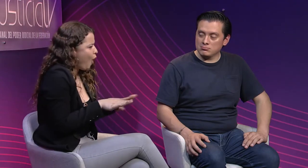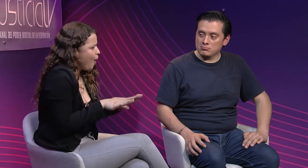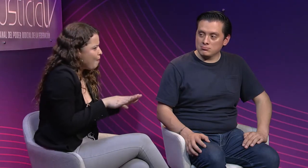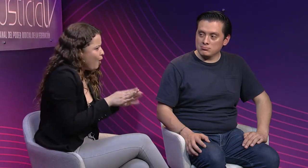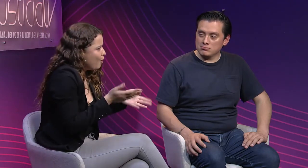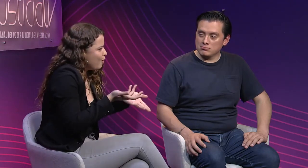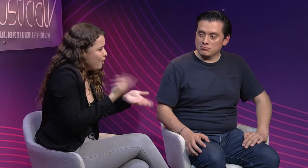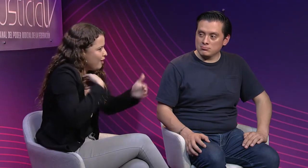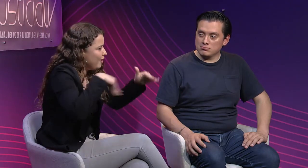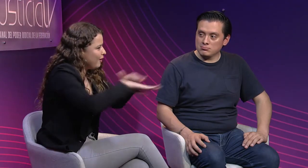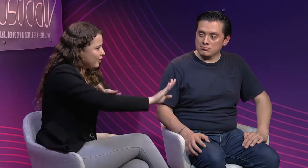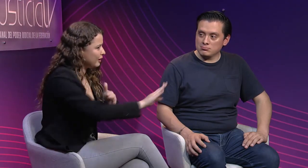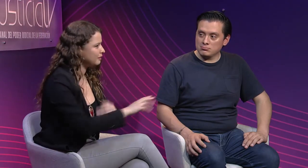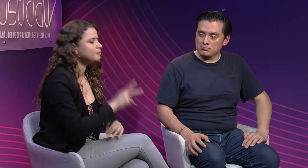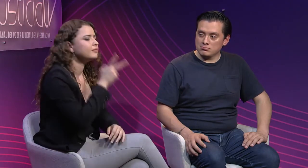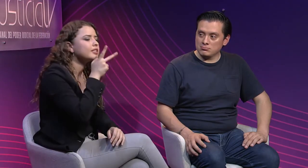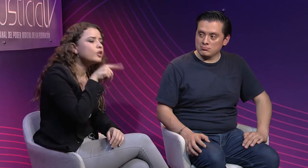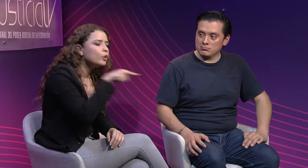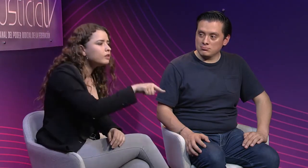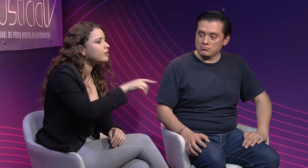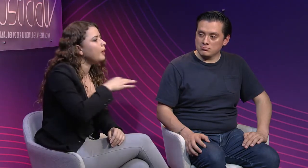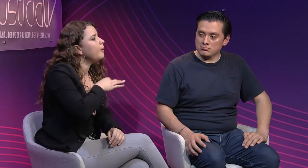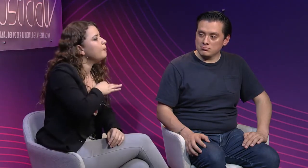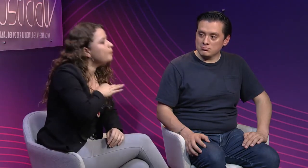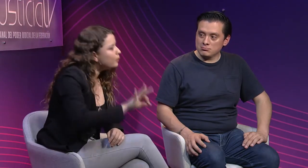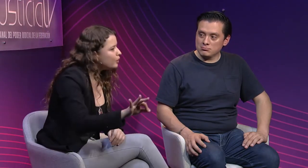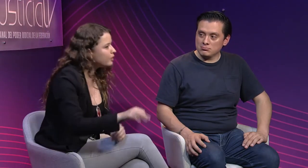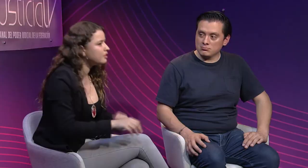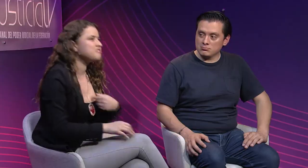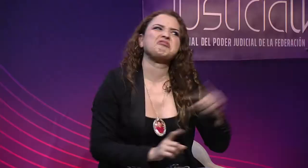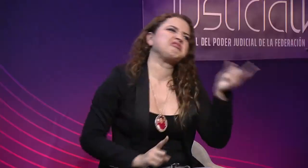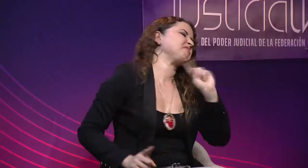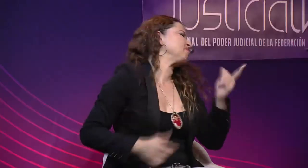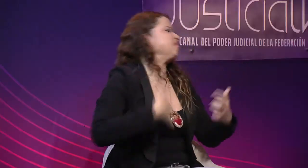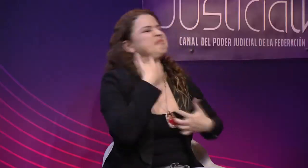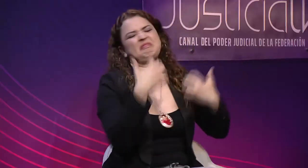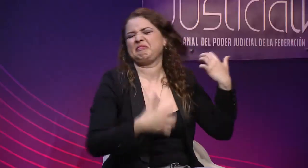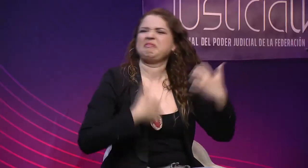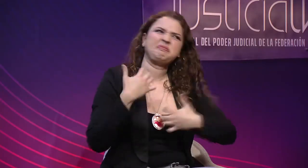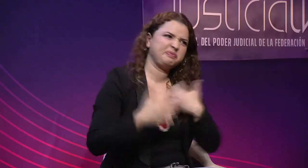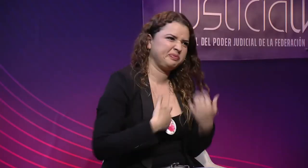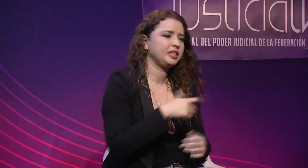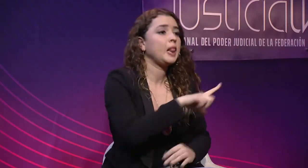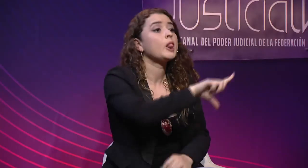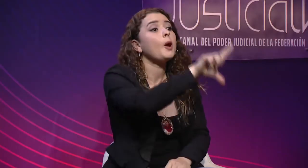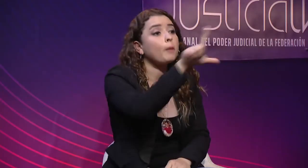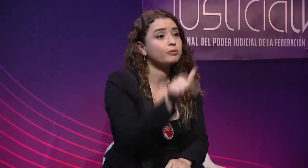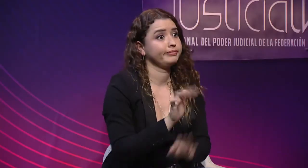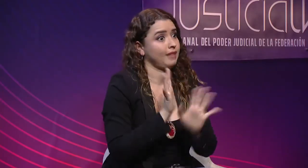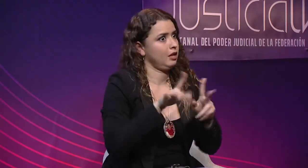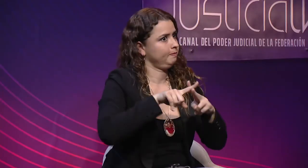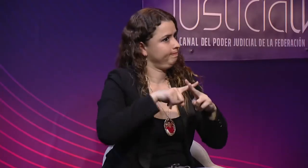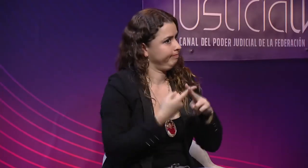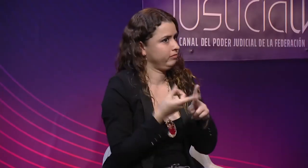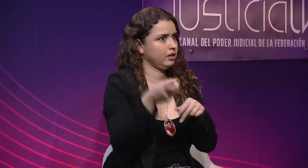una sorpresa. Pero yo decía, ¿pero por qué tengo que entrar ahí? Y entonces mis papás me decían, tú puedes. Bueno, yo hice un berrinche y de todas